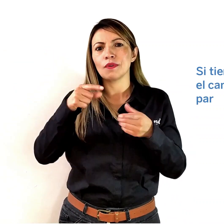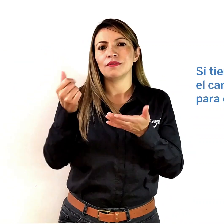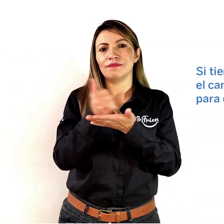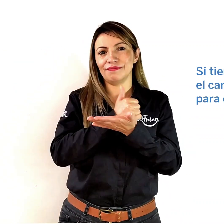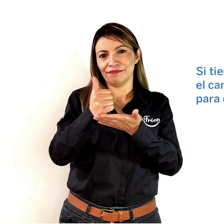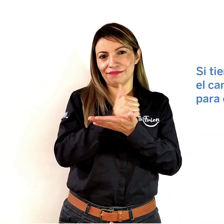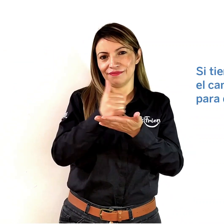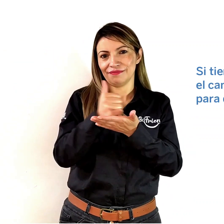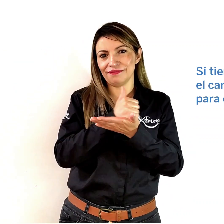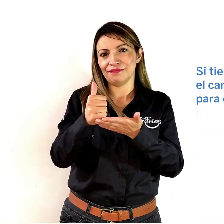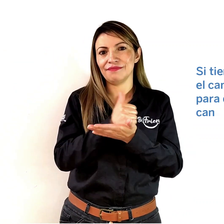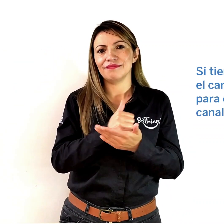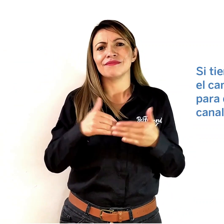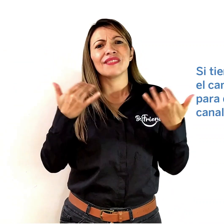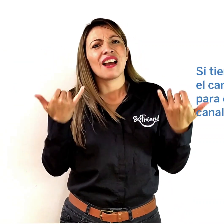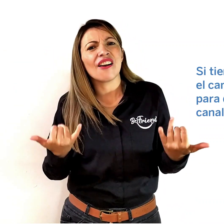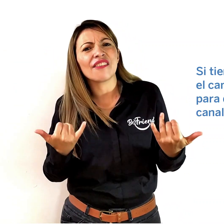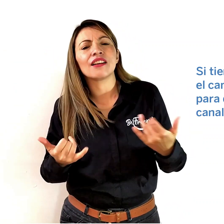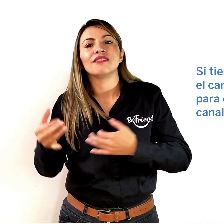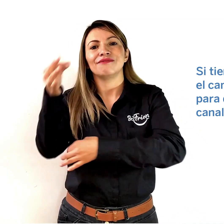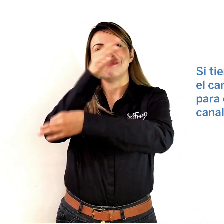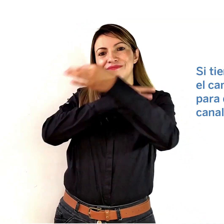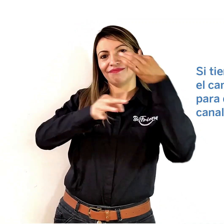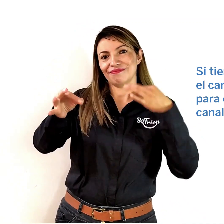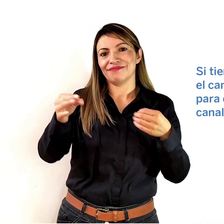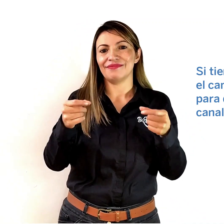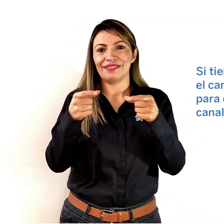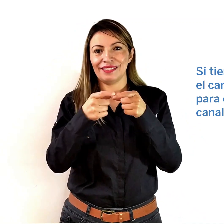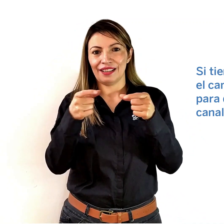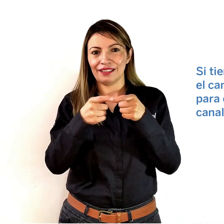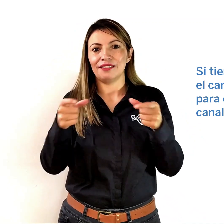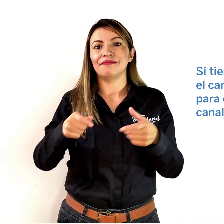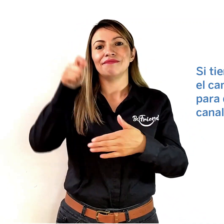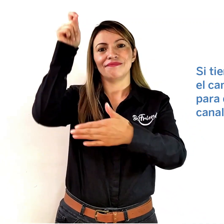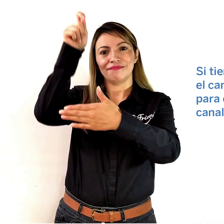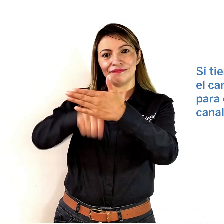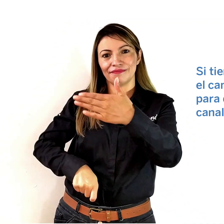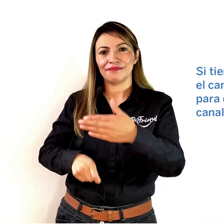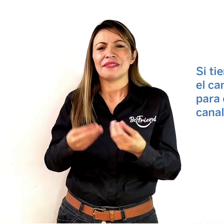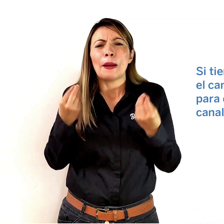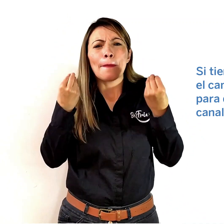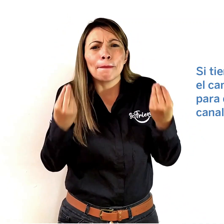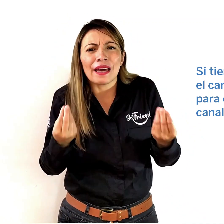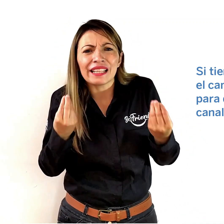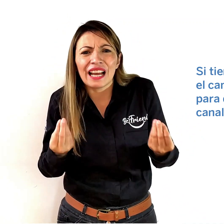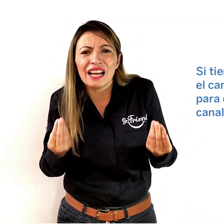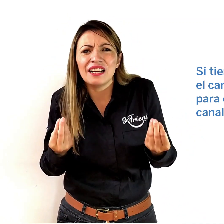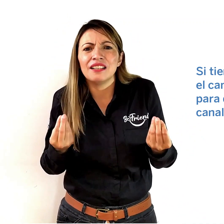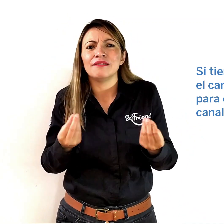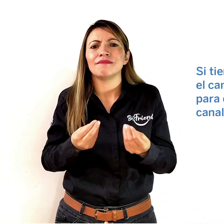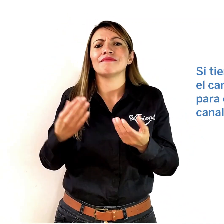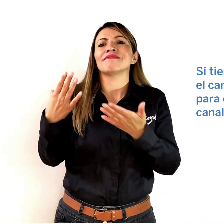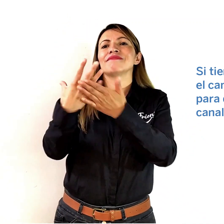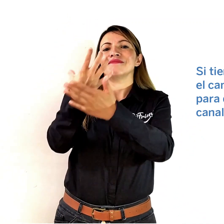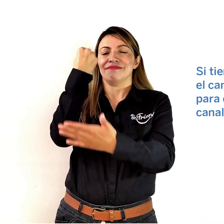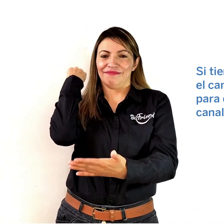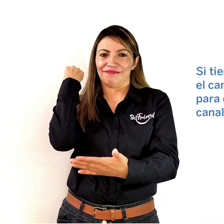Si tienes talonario, puedes realizar el cambio a una tarjeta de débito para que puedas operar desde canales digitales.